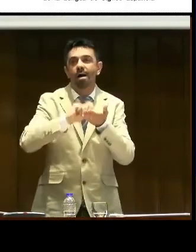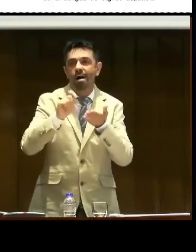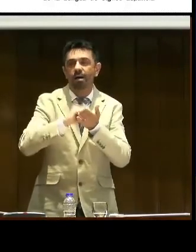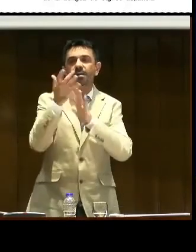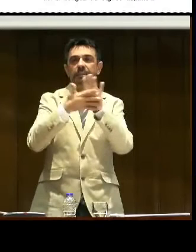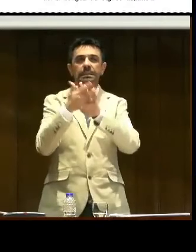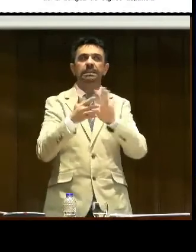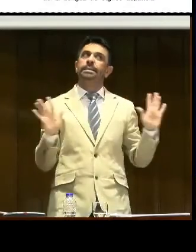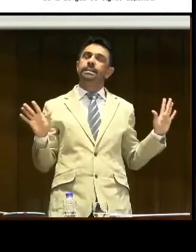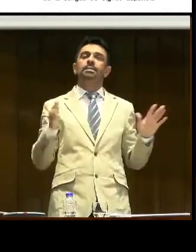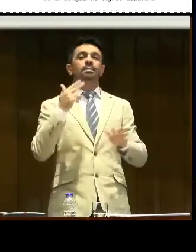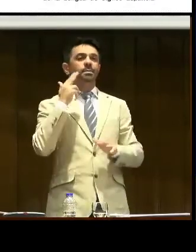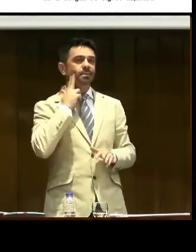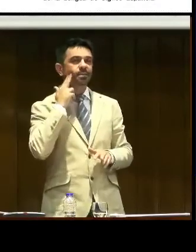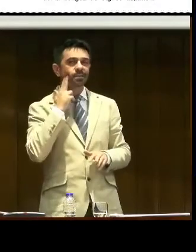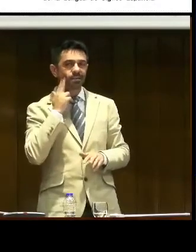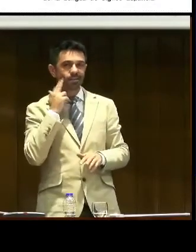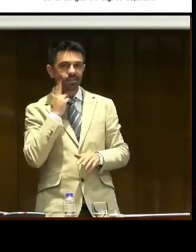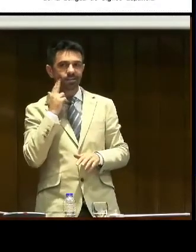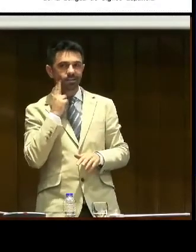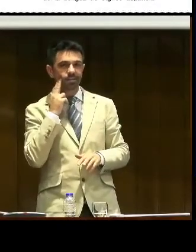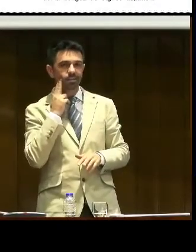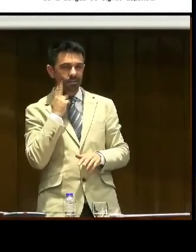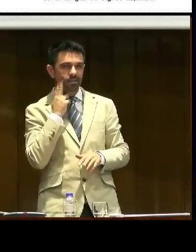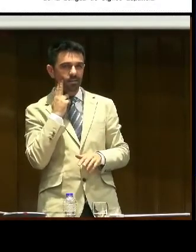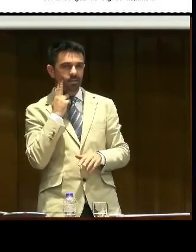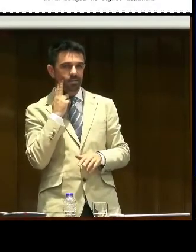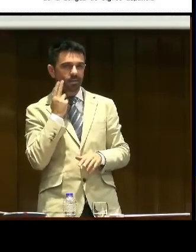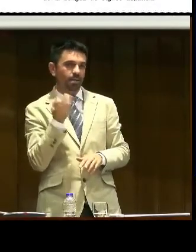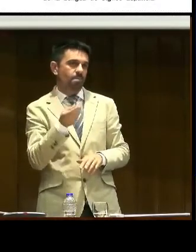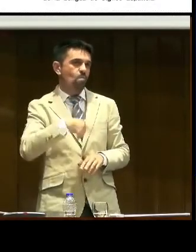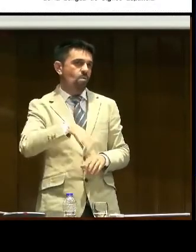que se anhela, en realidad, es la de la lengua oral.